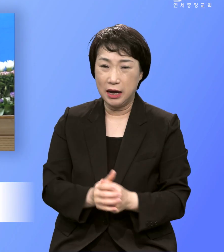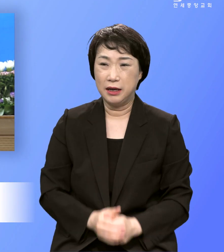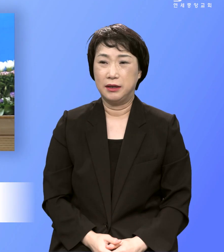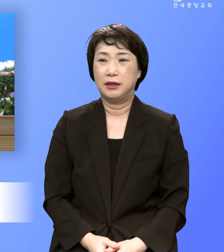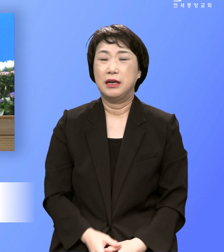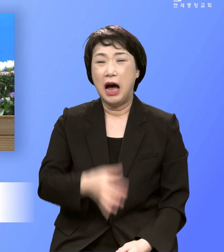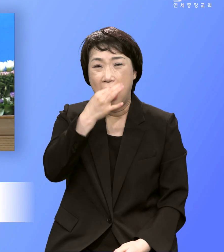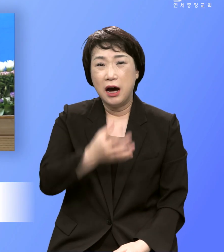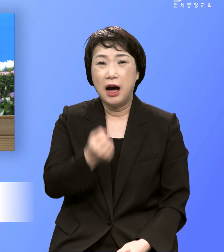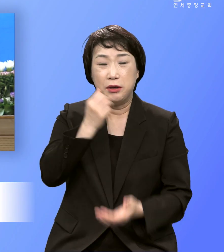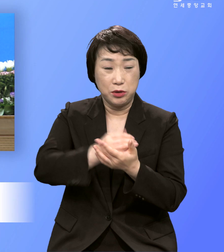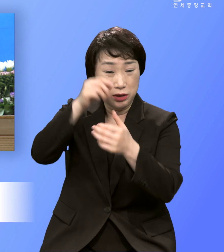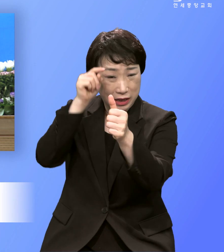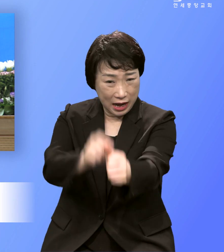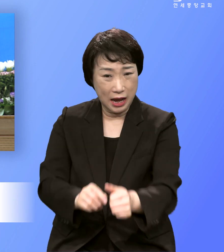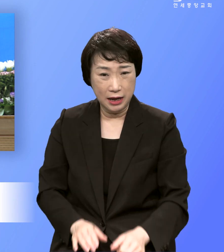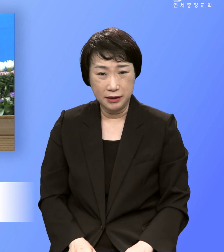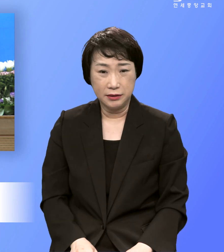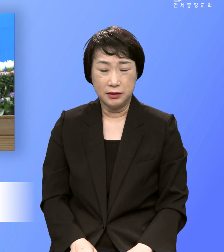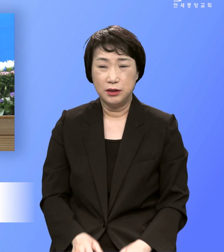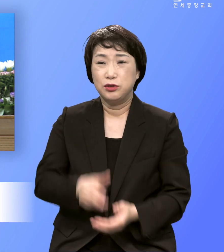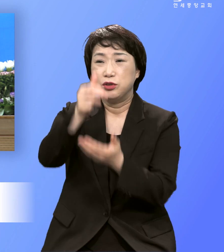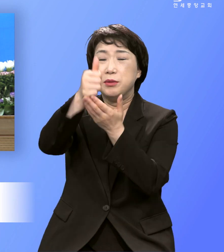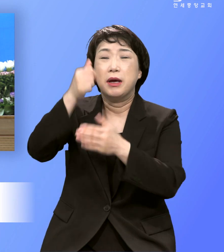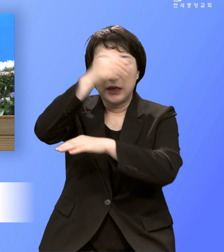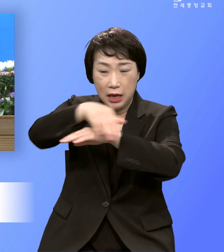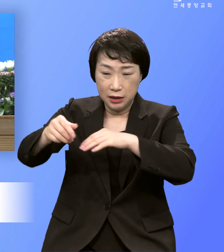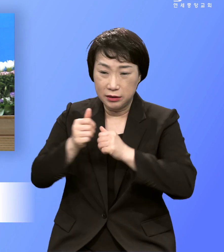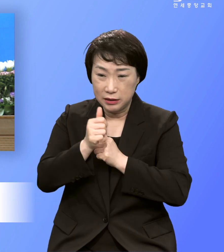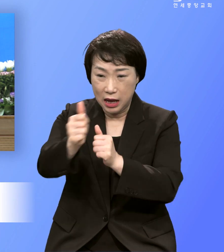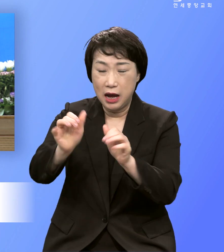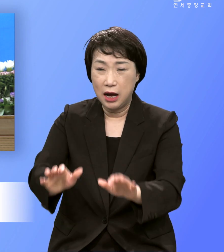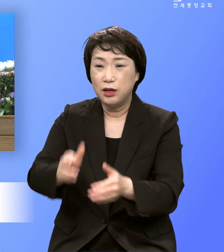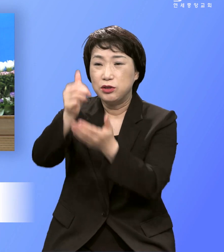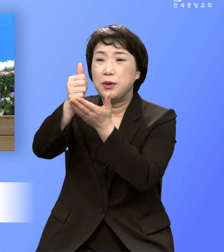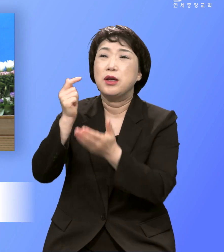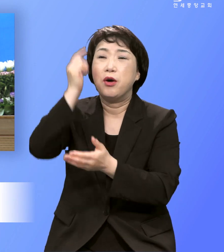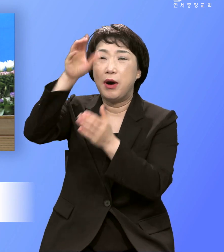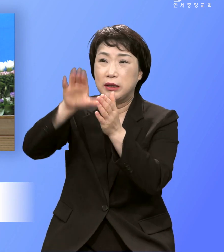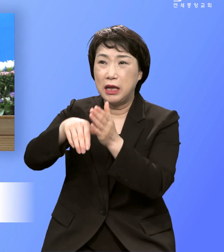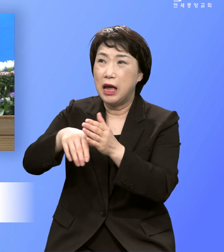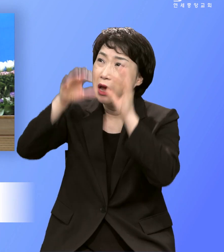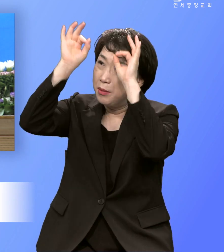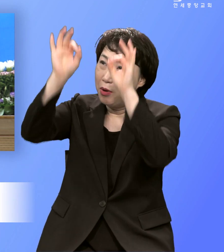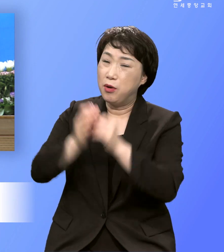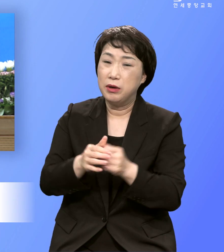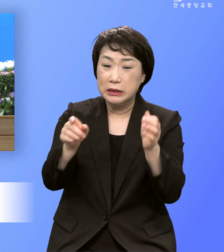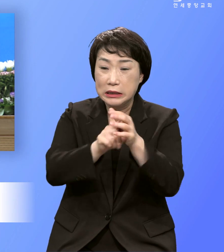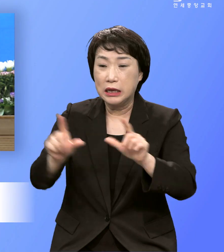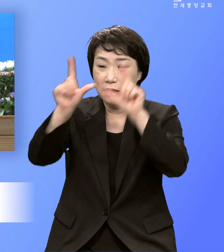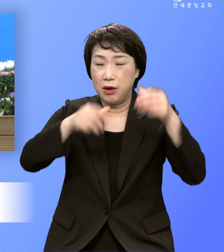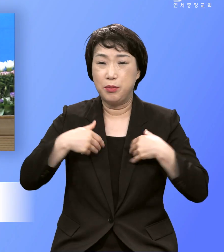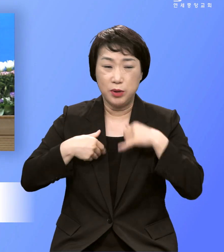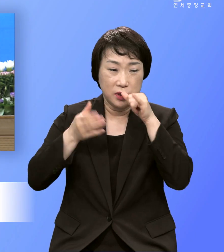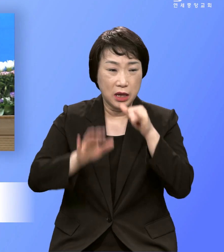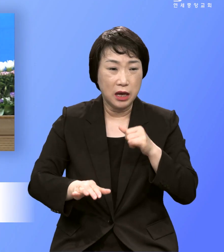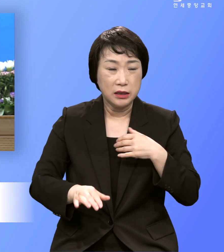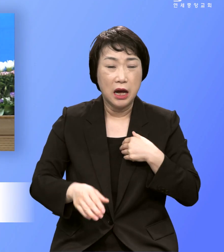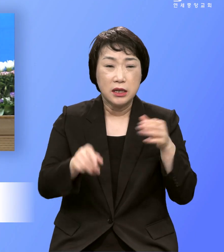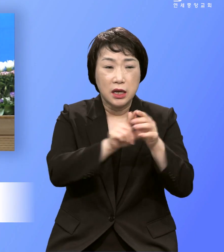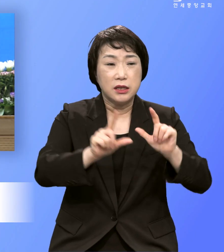떠나갈지어다. 탐욕을 가지고 떠나갈지어다. 주님의 스케줄에 따라 주님의 영광을 때를 바라보면서 신앙생활을 해야 되는데